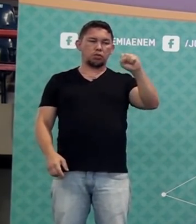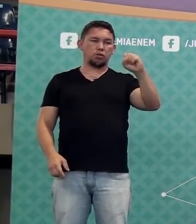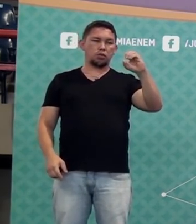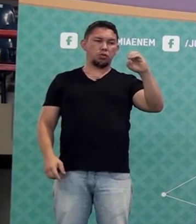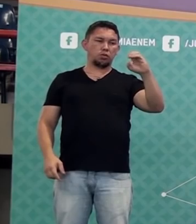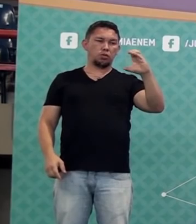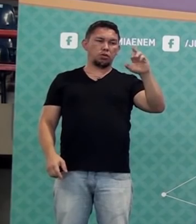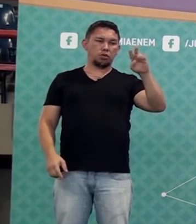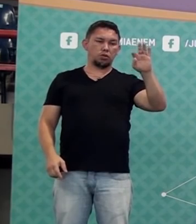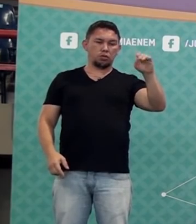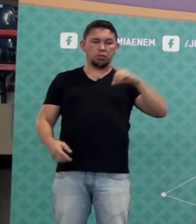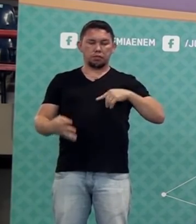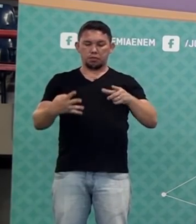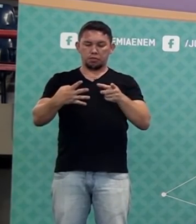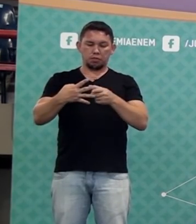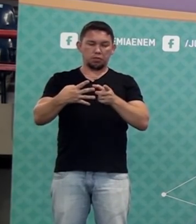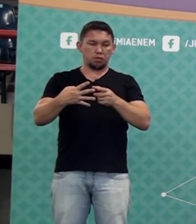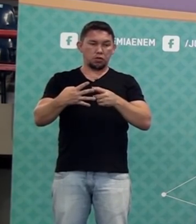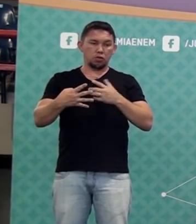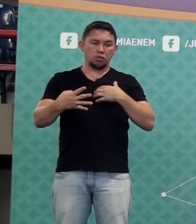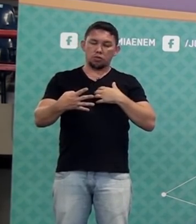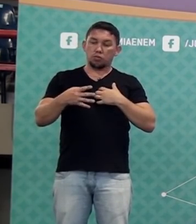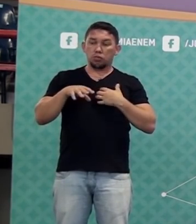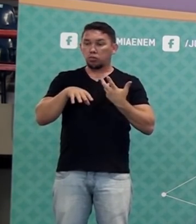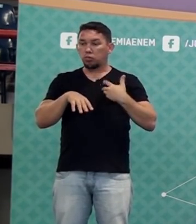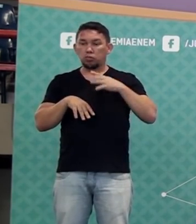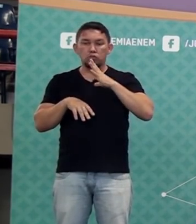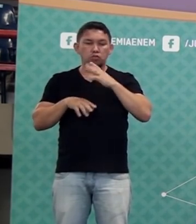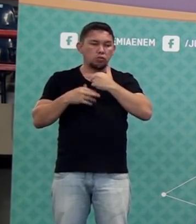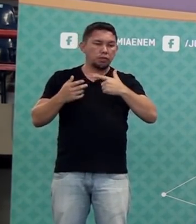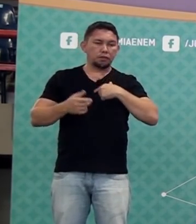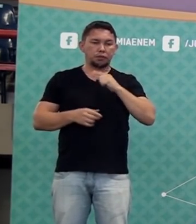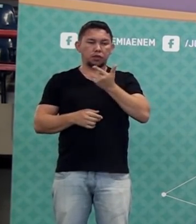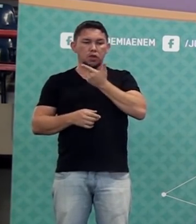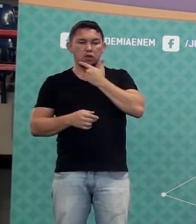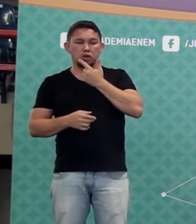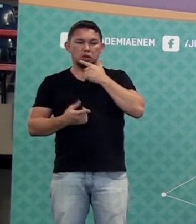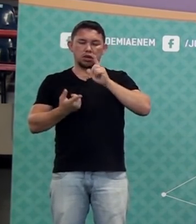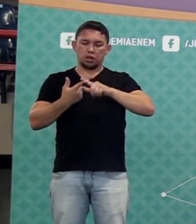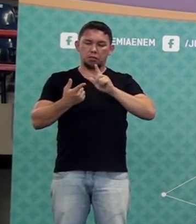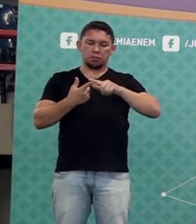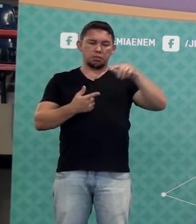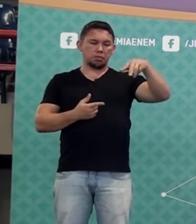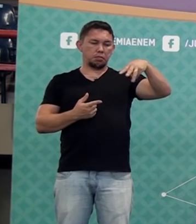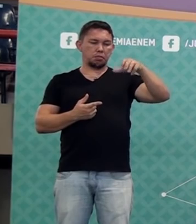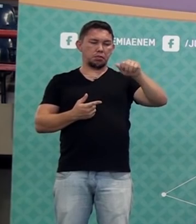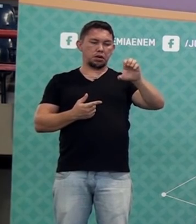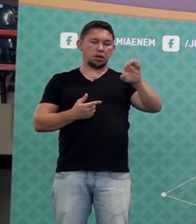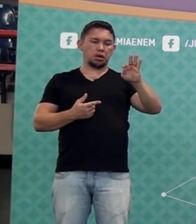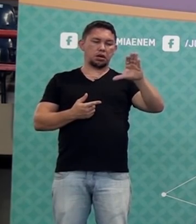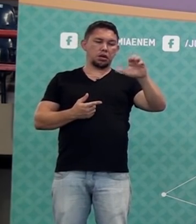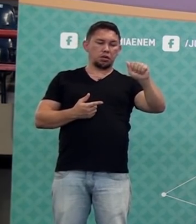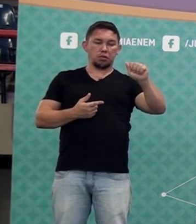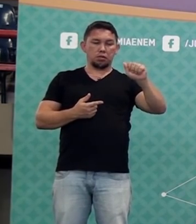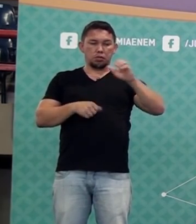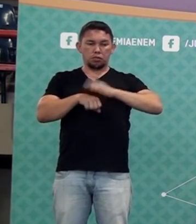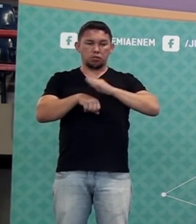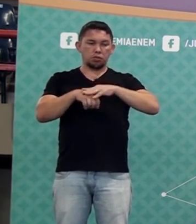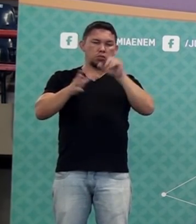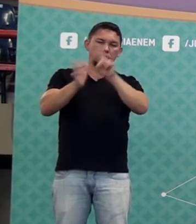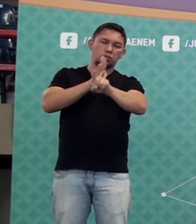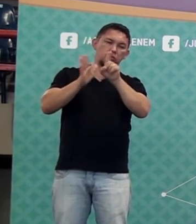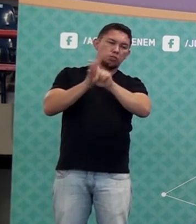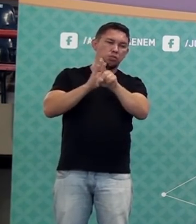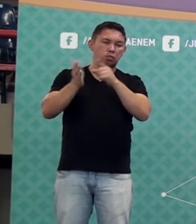o autoconhecimento, que poderia ser obtido por meio da ironia e da maiêutica, método que consistia em fazer